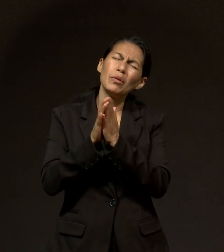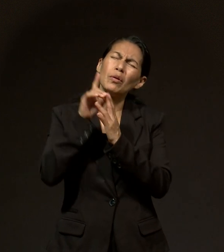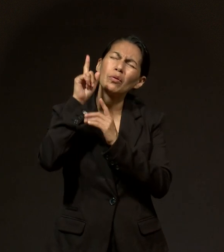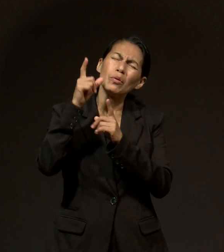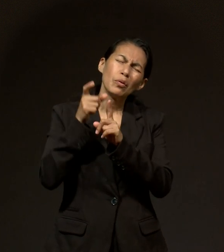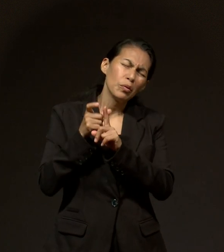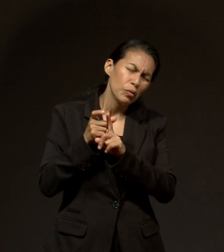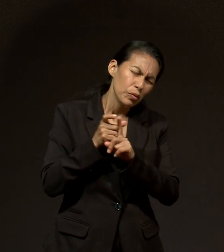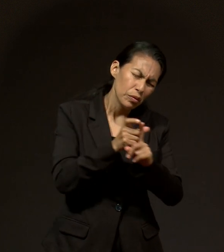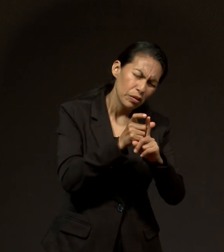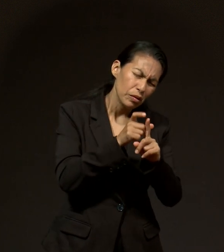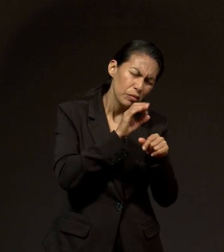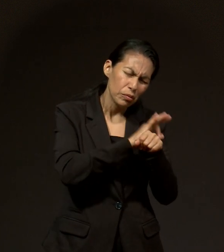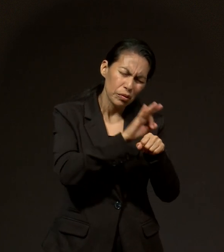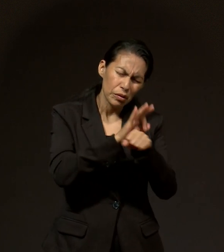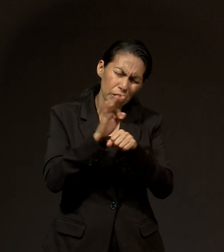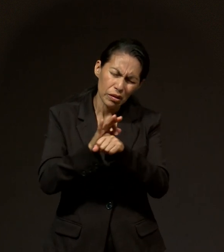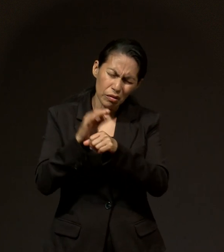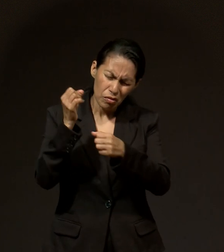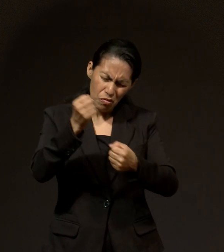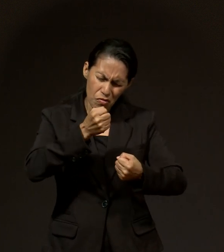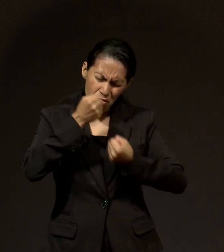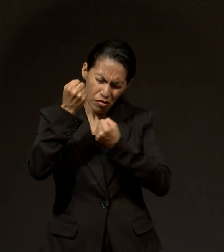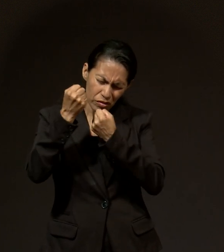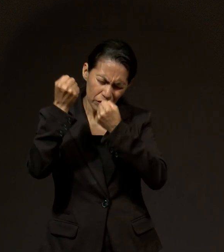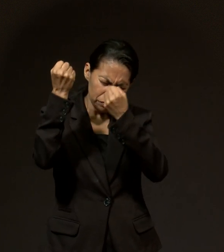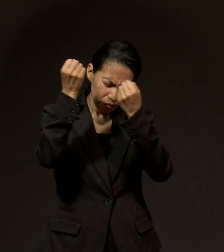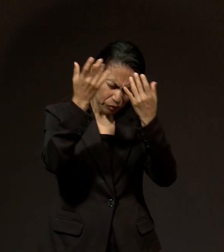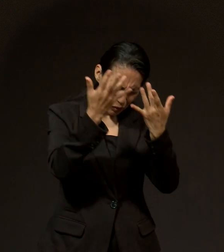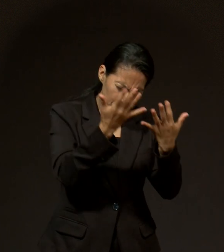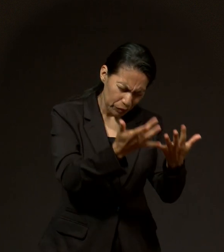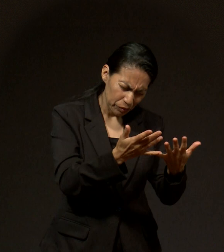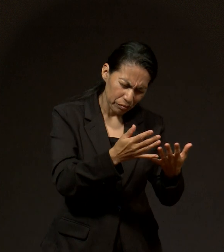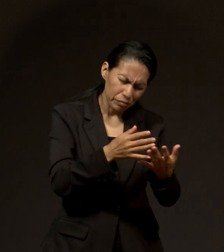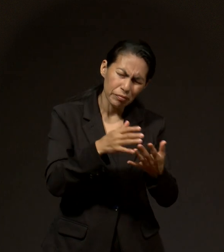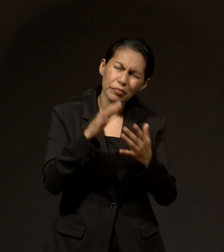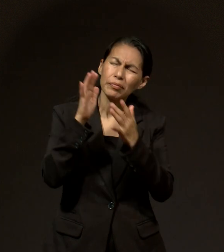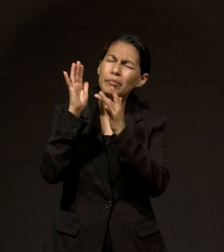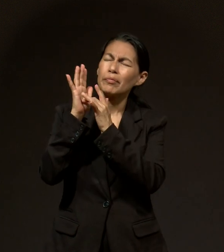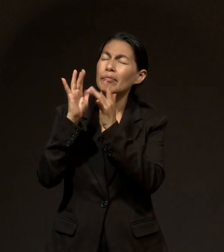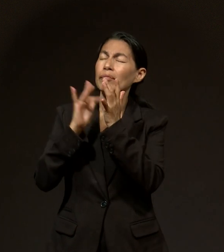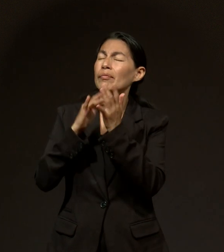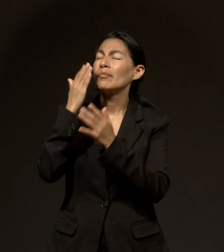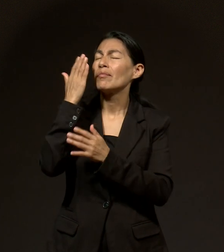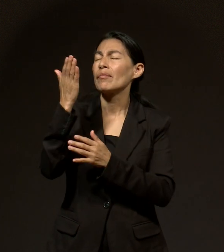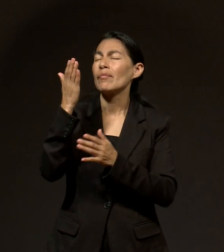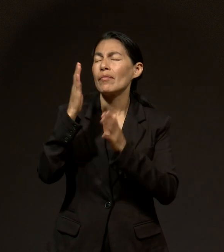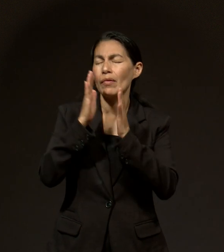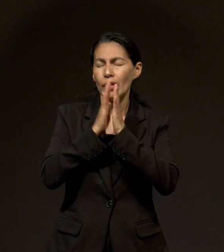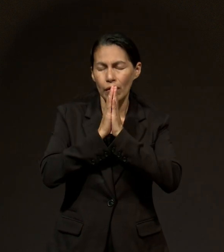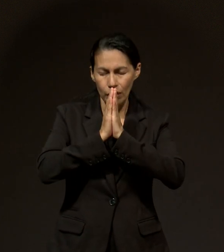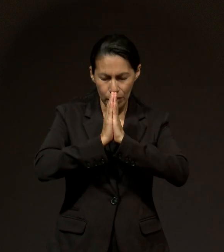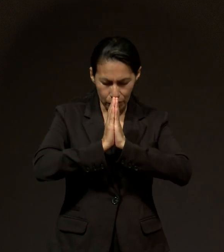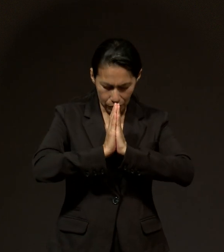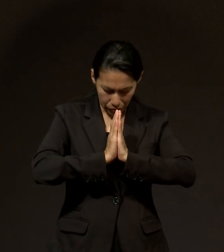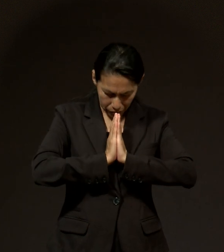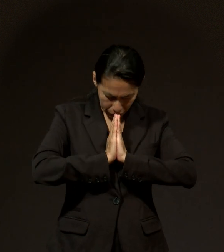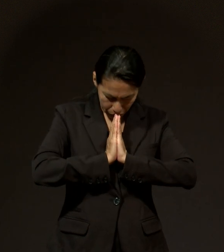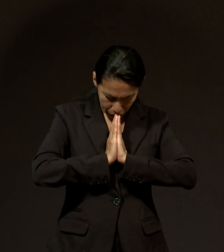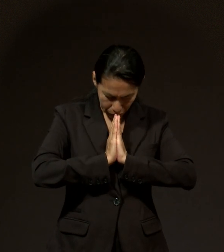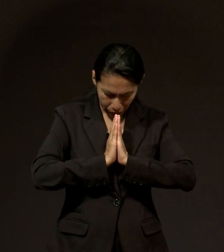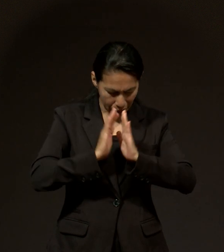cuidas Y los protejas Amén Dales fuerzas Gracias cada uno De ellos En tu nombre Señor Amén Amén